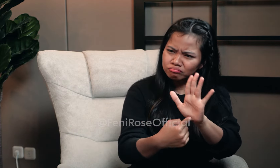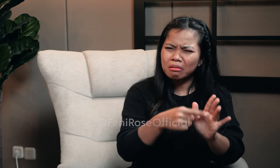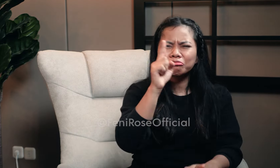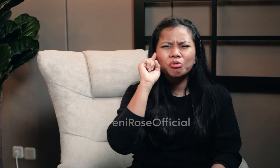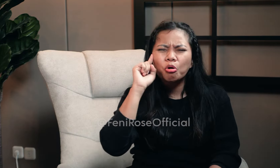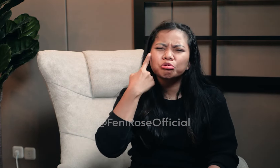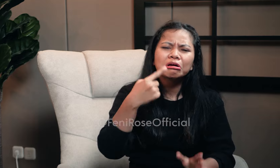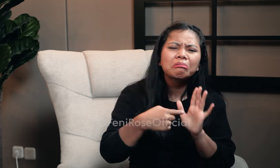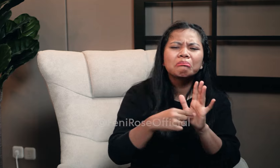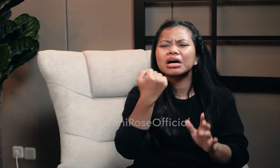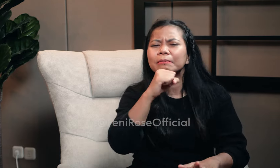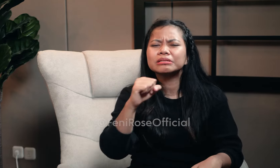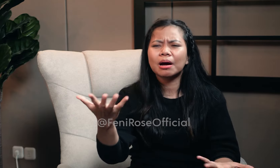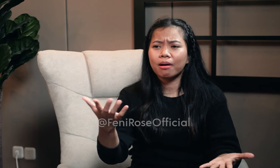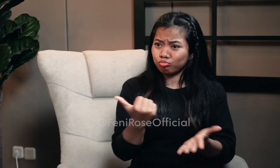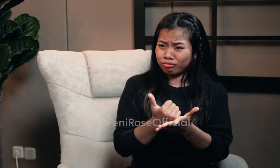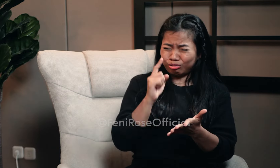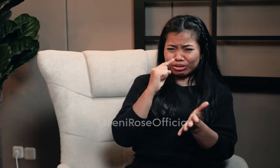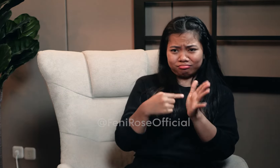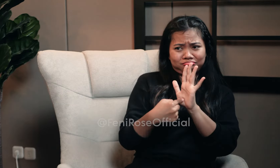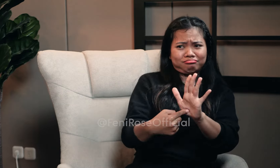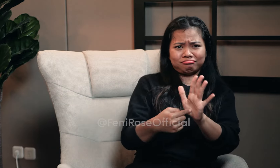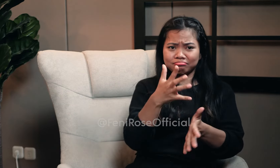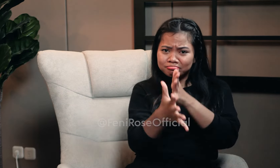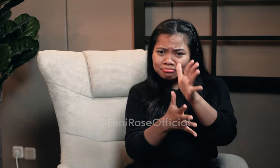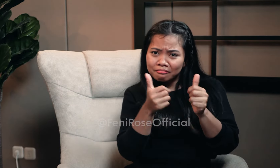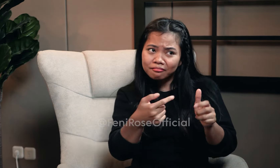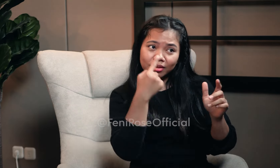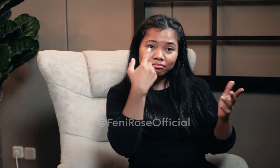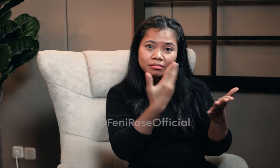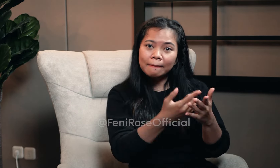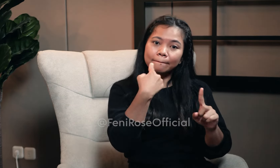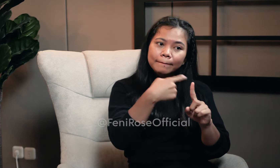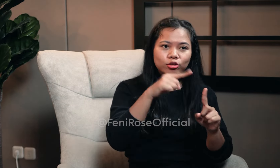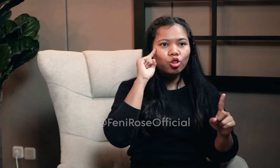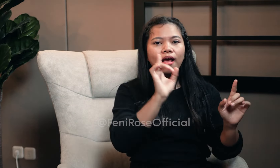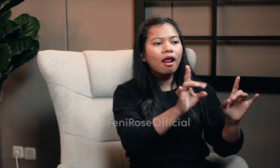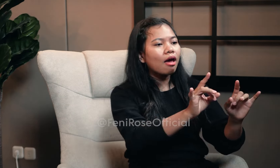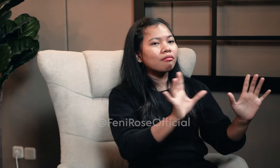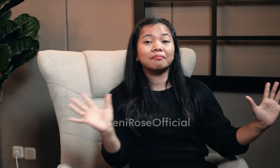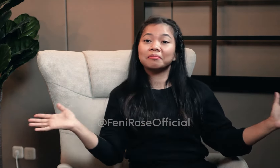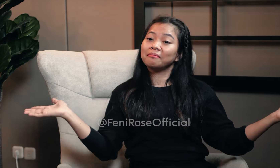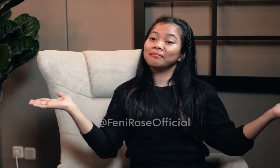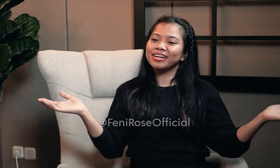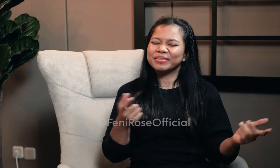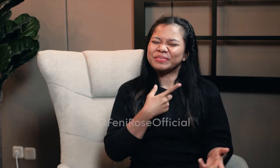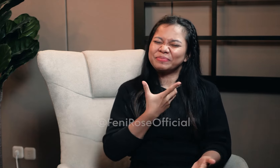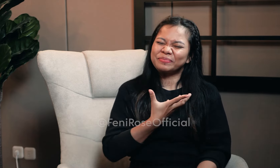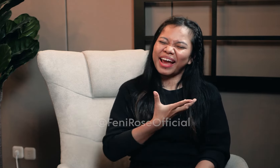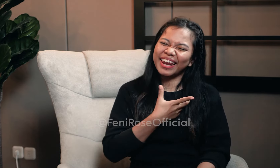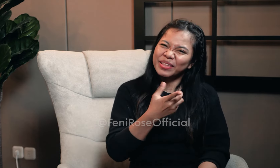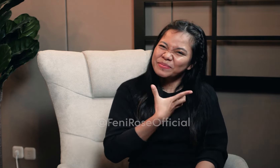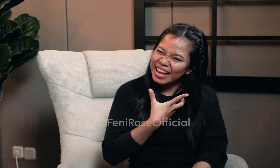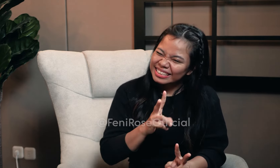menunjukkan teman-teman tuli sebetulnya teman-teman tuli itu enggak bisa tapi teman-teman Tul itu bisa Sebenarnya ada merasa yang kayak ah tuli itu enggak